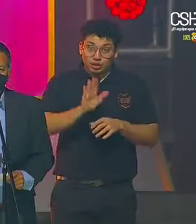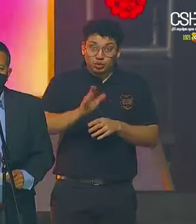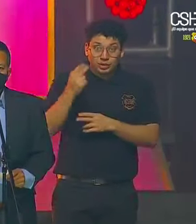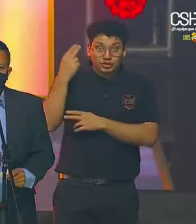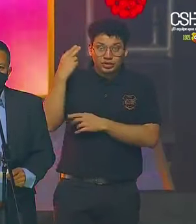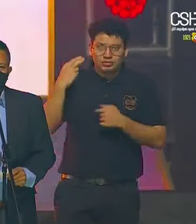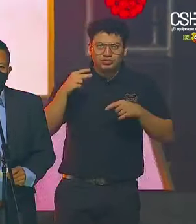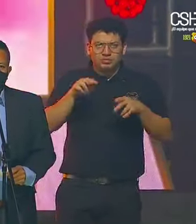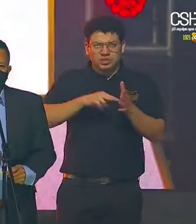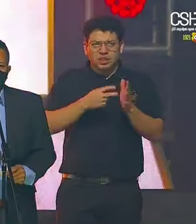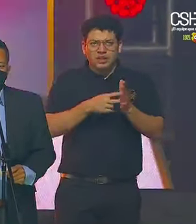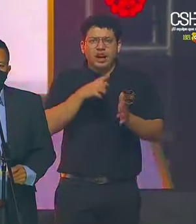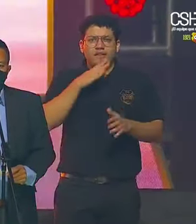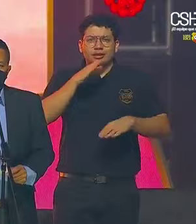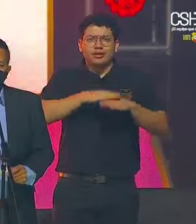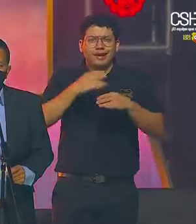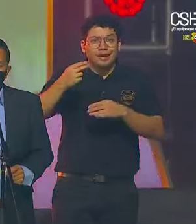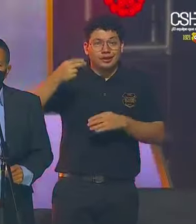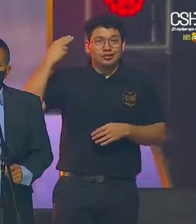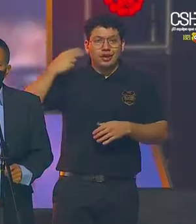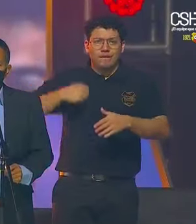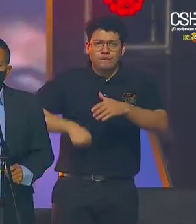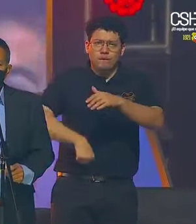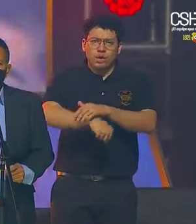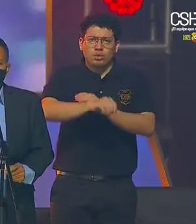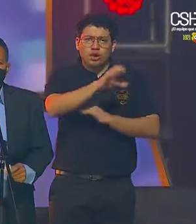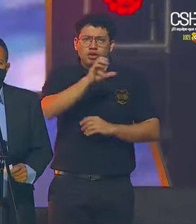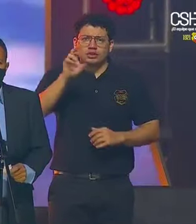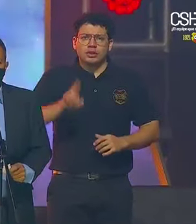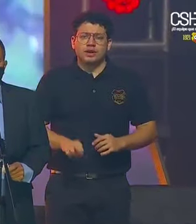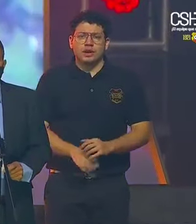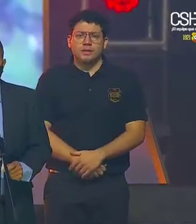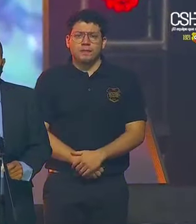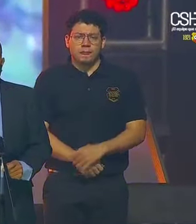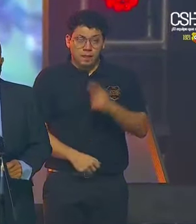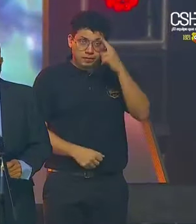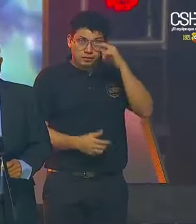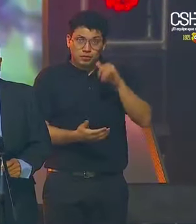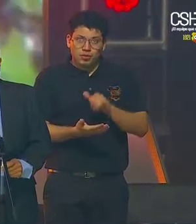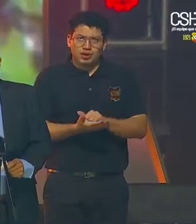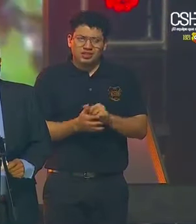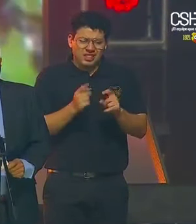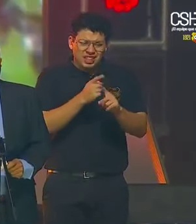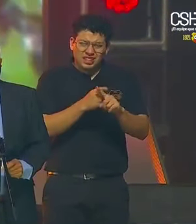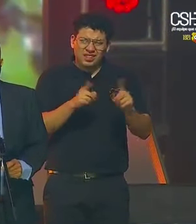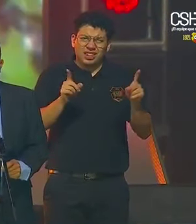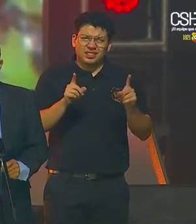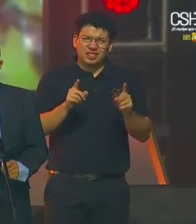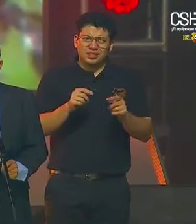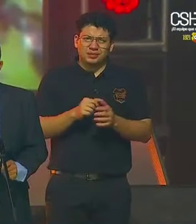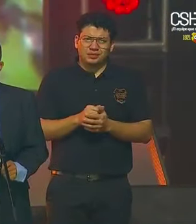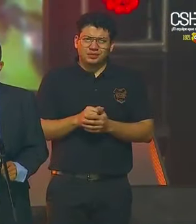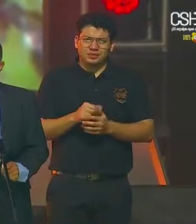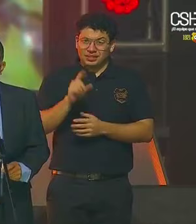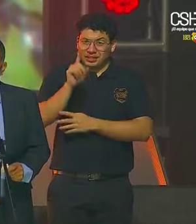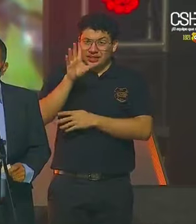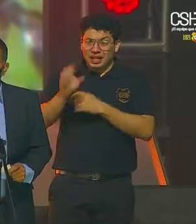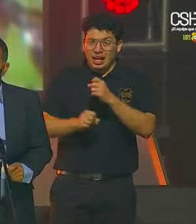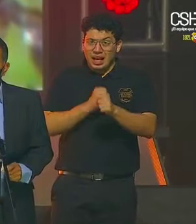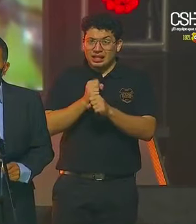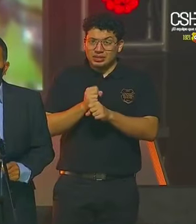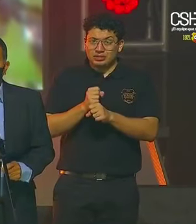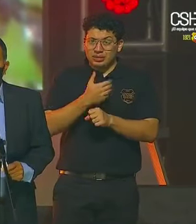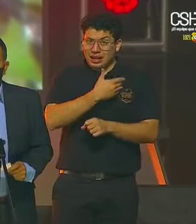Rica. Por eso la diferencia entre el centenario del Herediano y de la